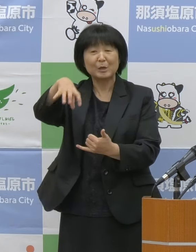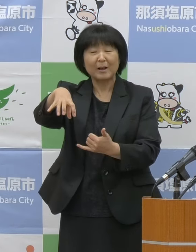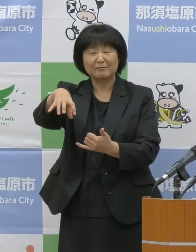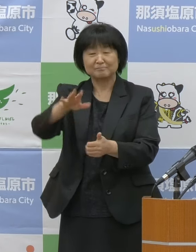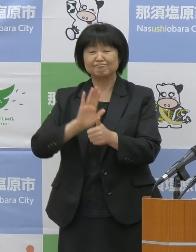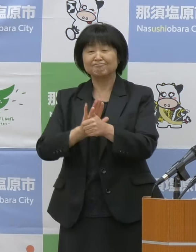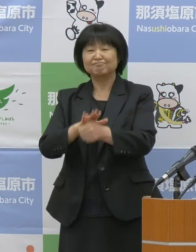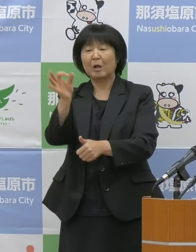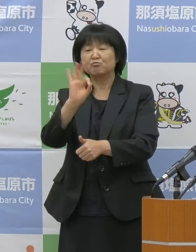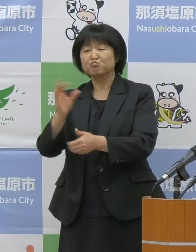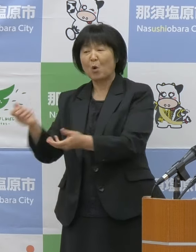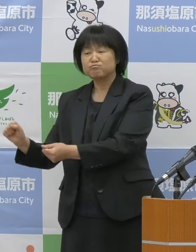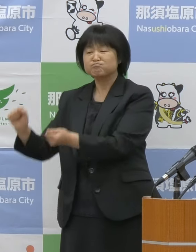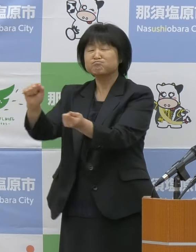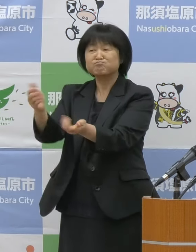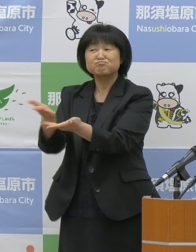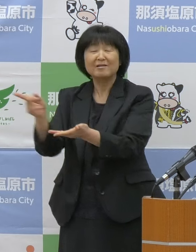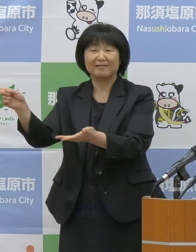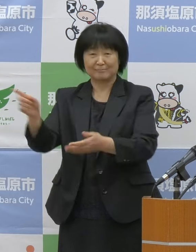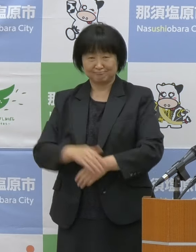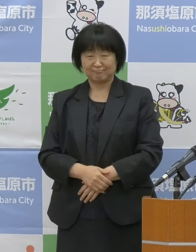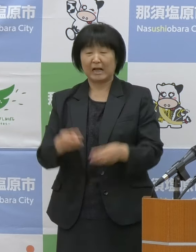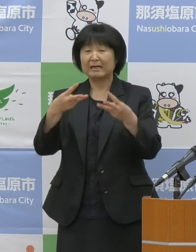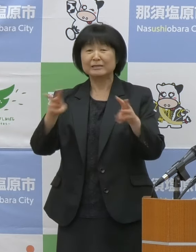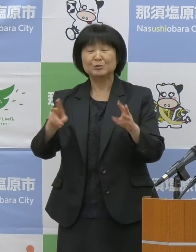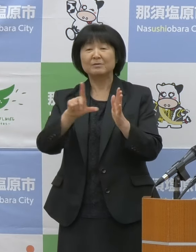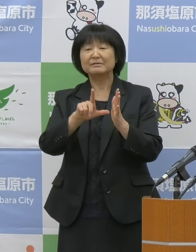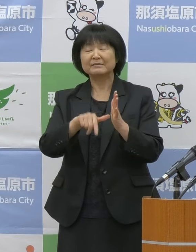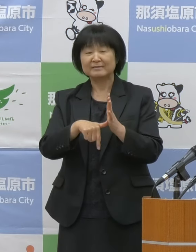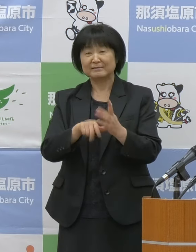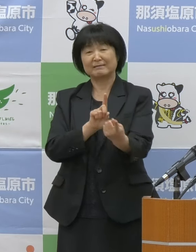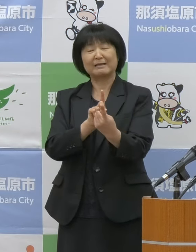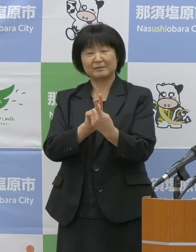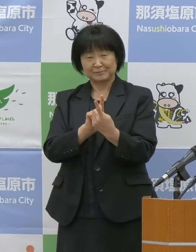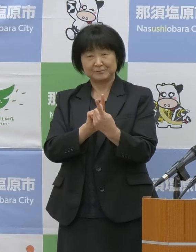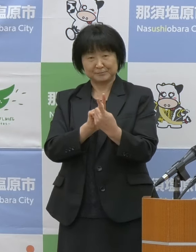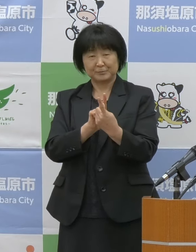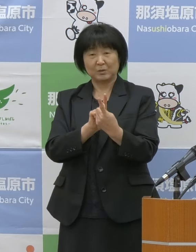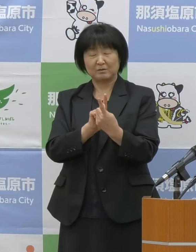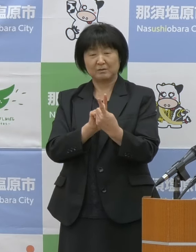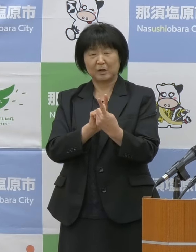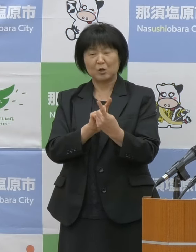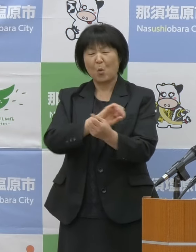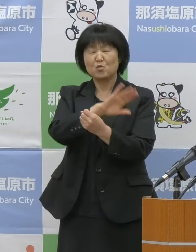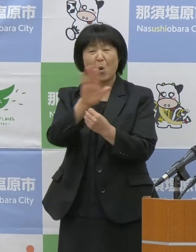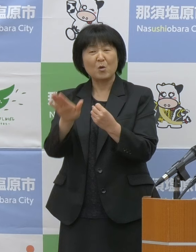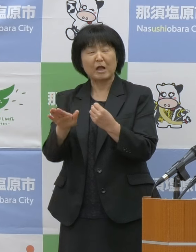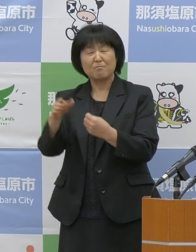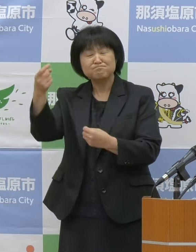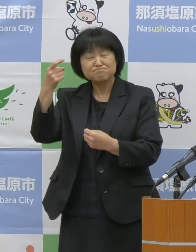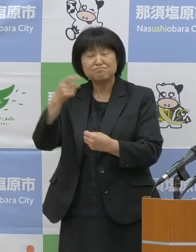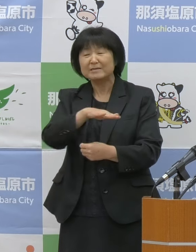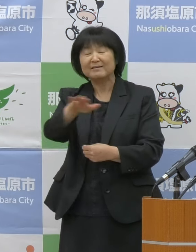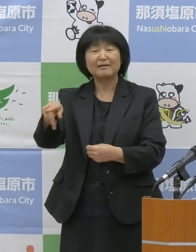資を届けていただいた、そうした非常時に対する教訓、コロナ禍で培ってきた市